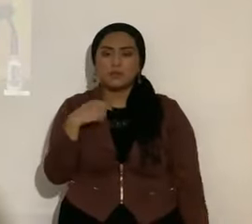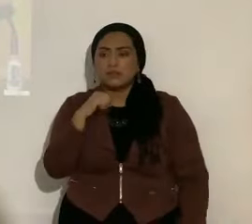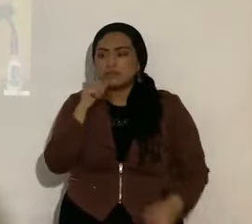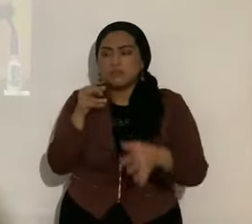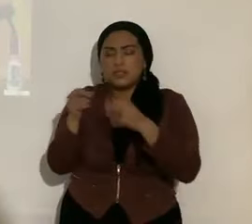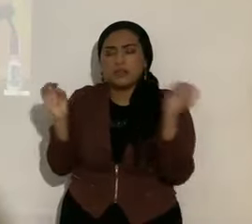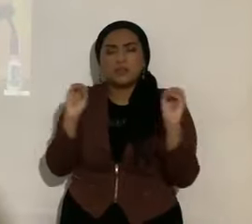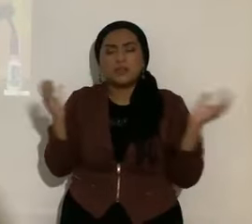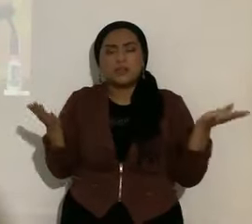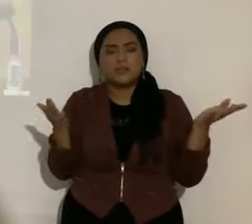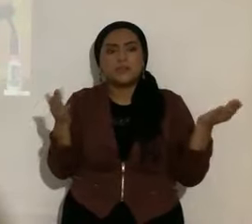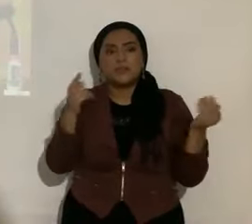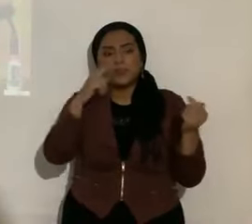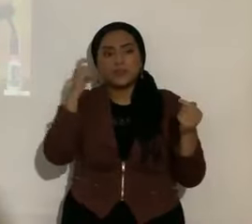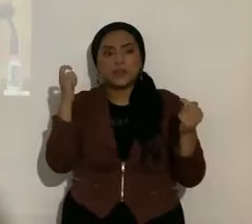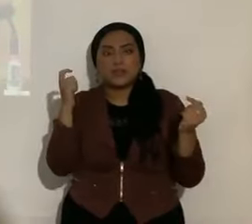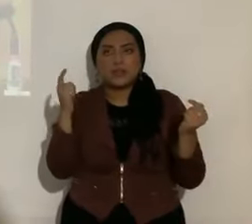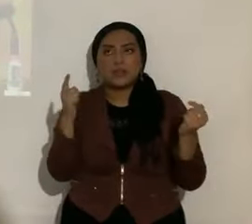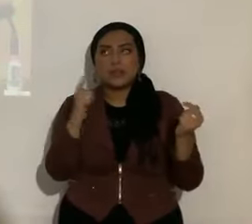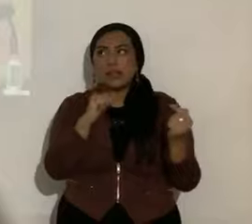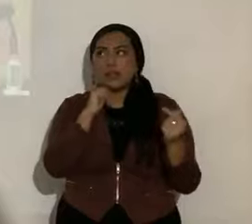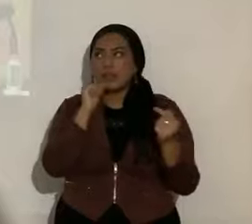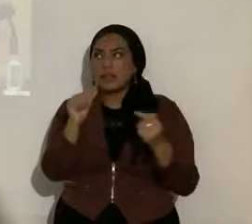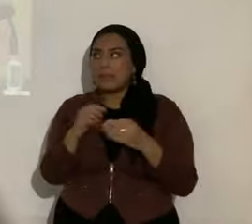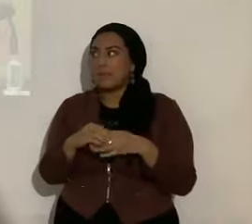explicaba así, porque no es